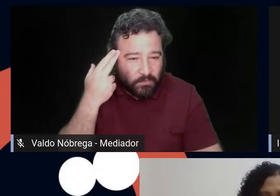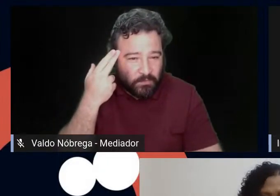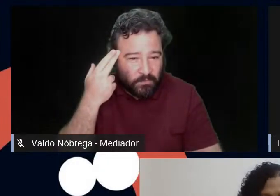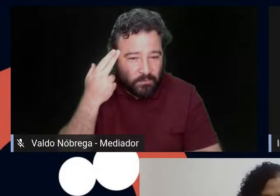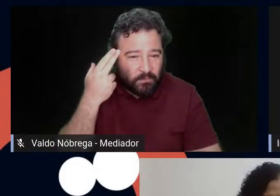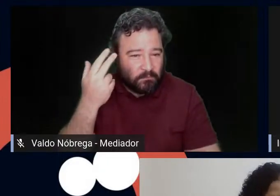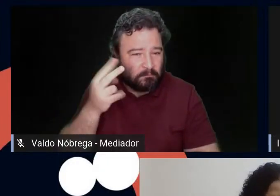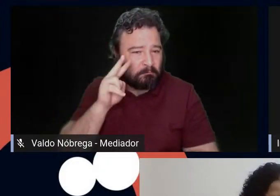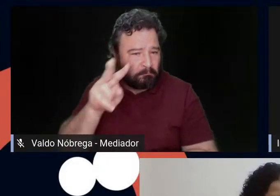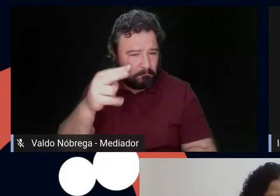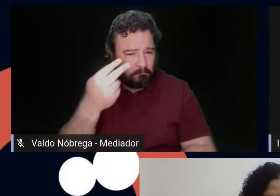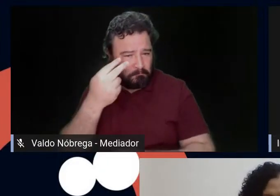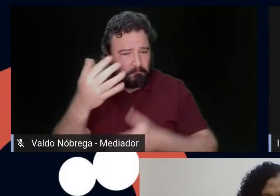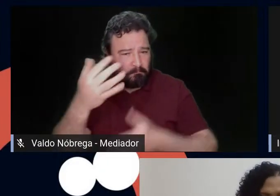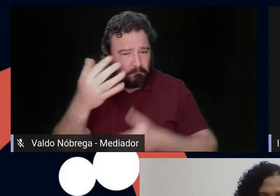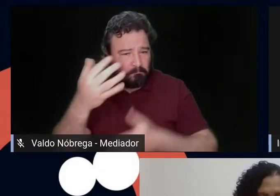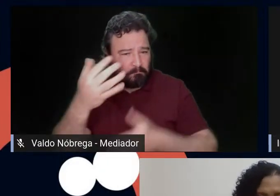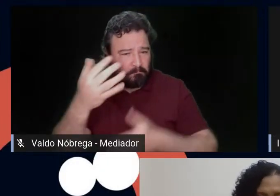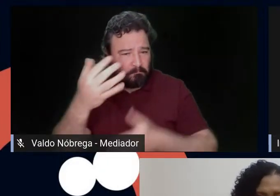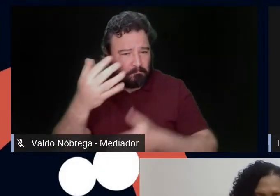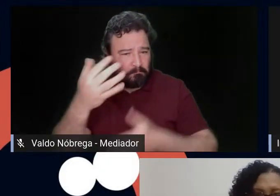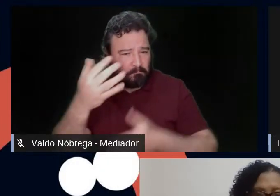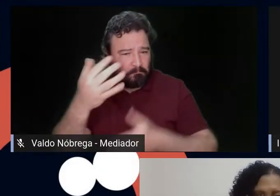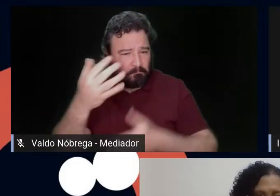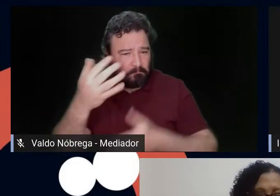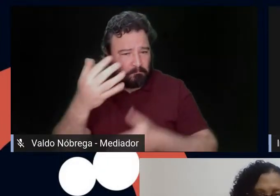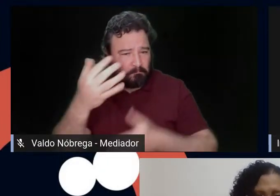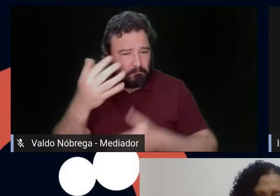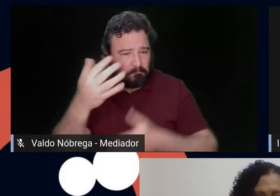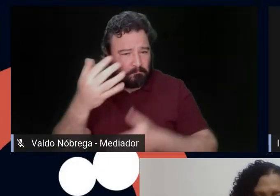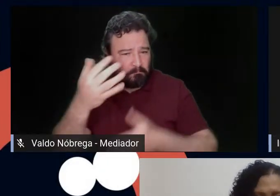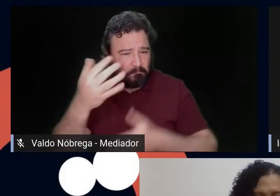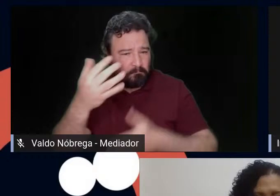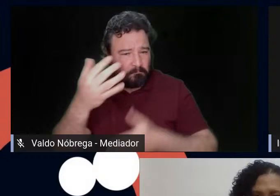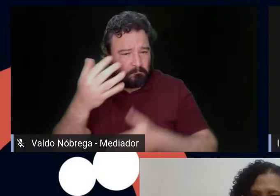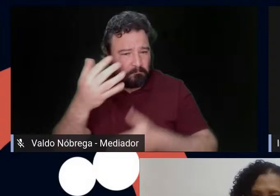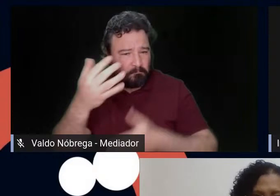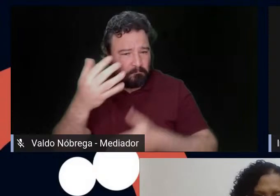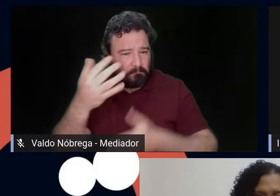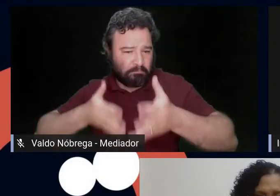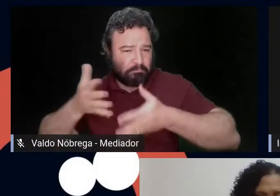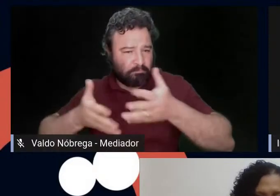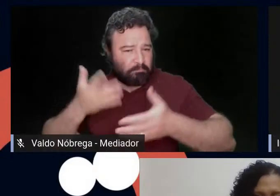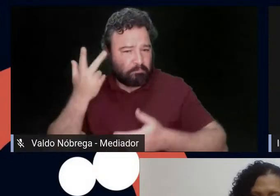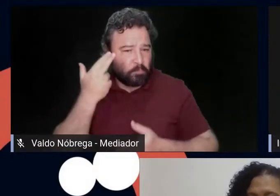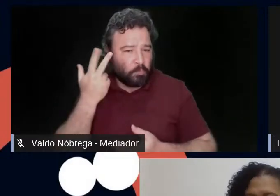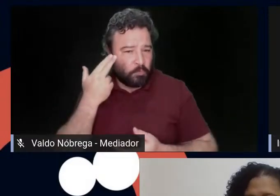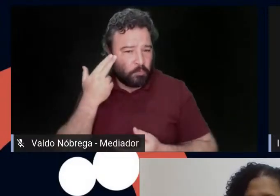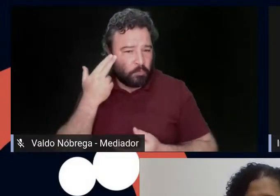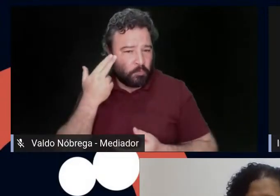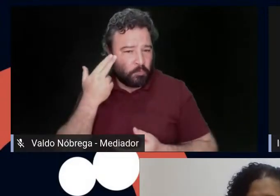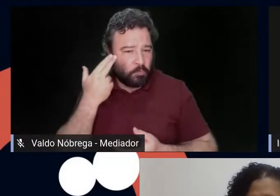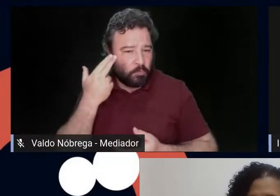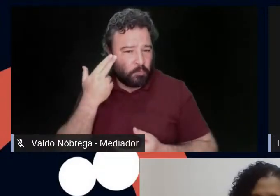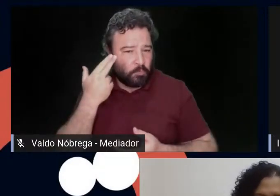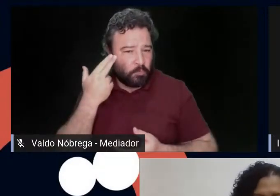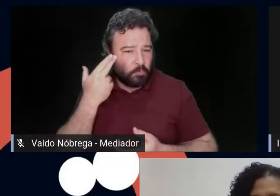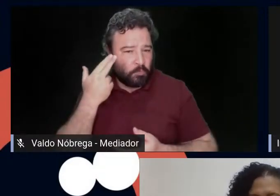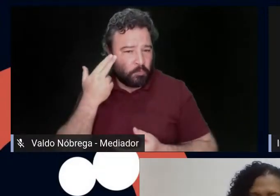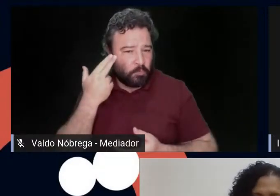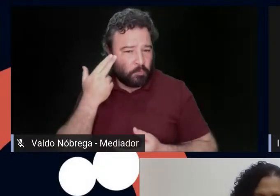travando. Agora eu consigo ver o Valdby. Conseguem me ver? Conseguem ver a minha sinalização? Não, agora